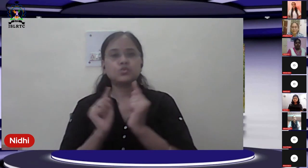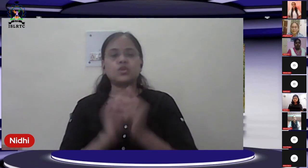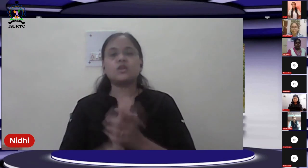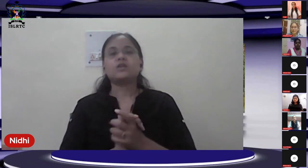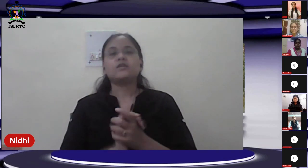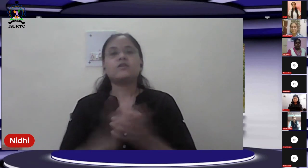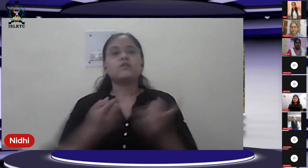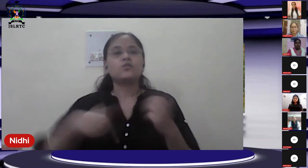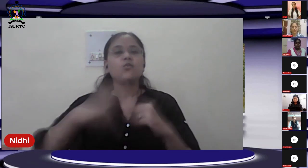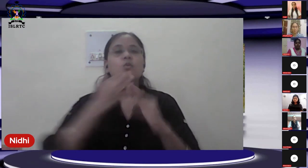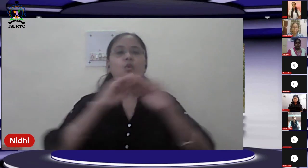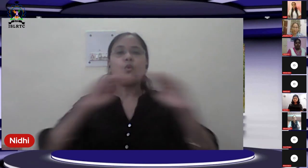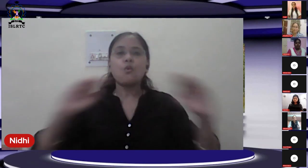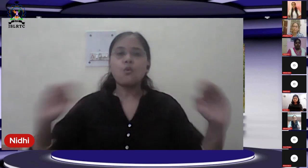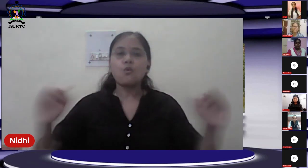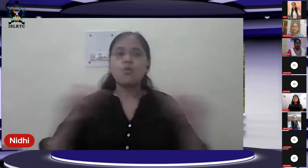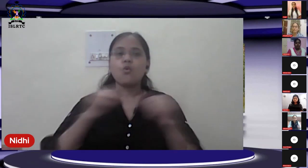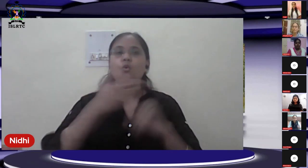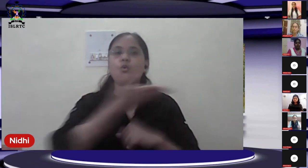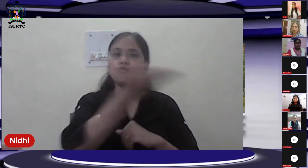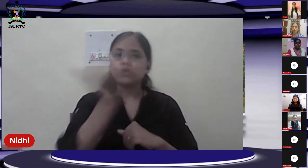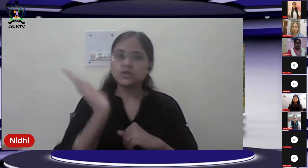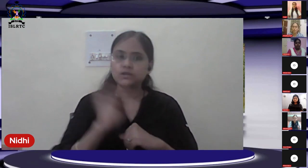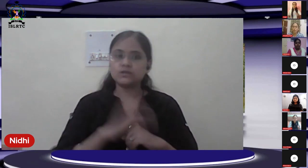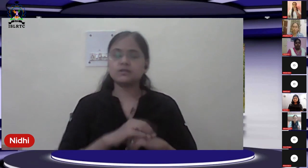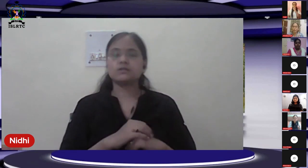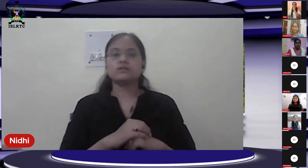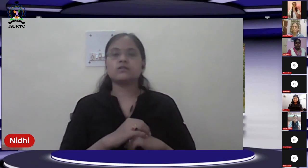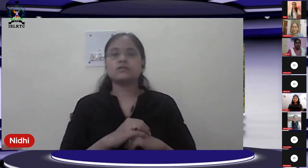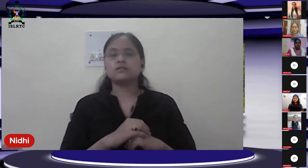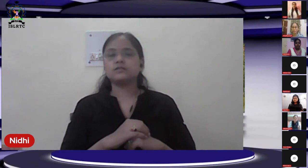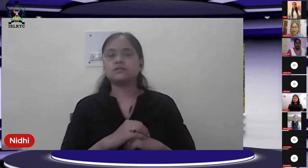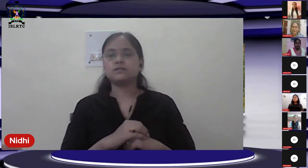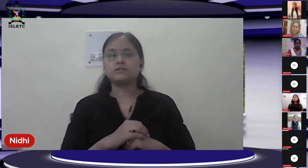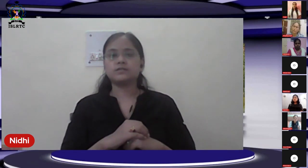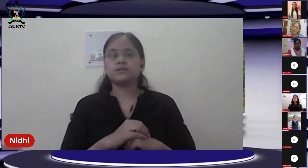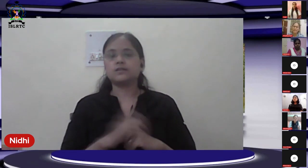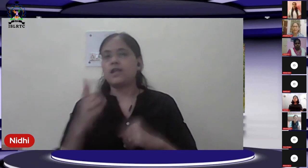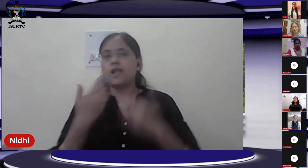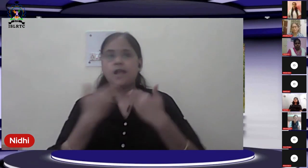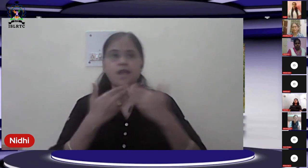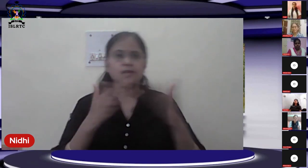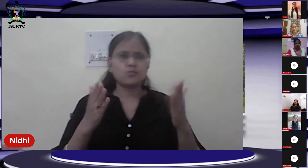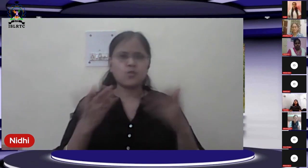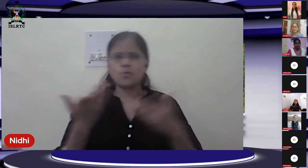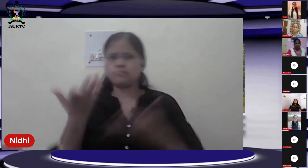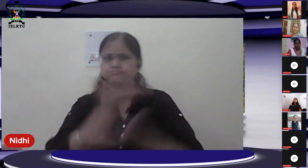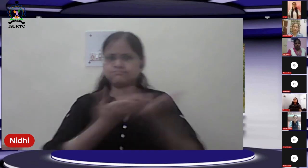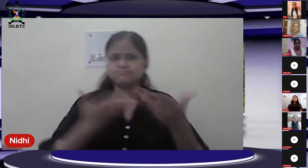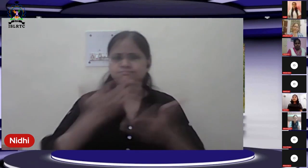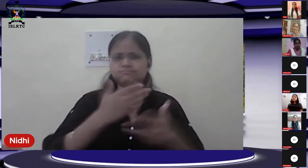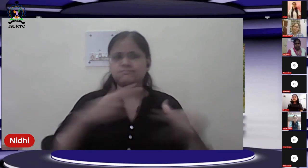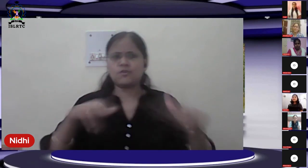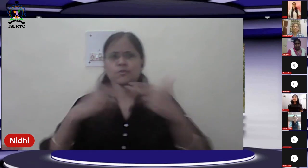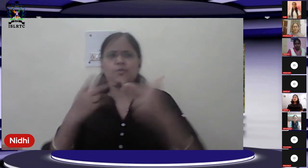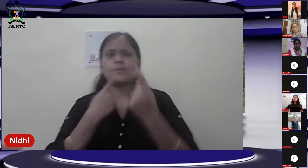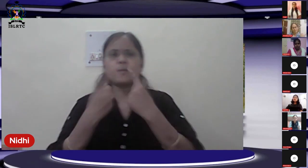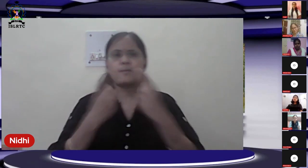स्टूडेंट के पीछे मतलब बहुत हमने एक दूसरे को खुले रूप से सुना। नहीं तो जनरली हर प्रोग्राम में ऐसे होता है, गेस्ट आते हैं अपनी अपनी